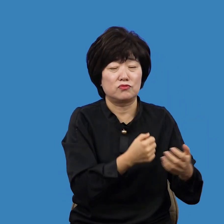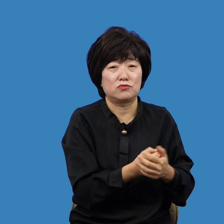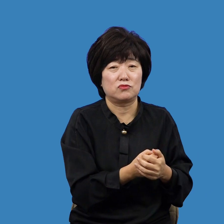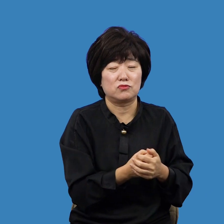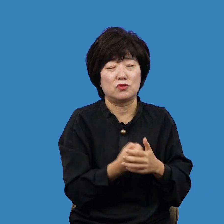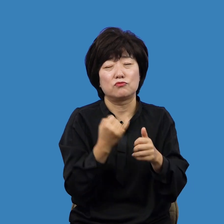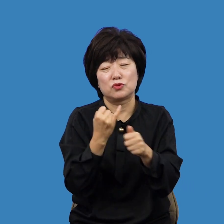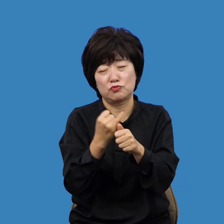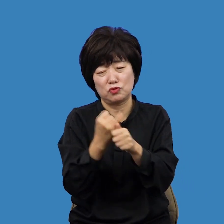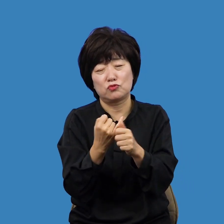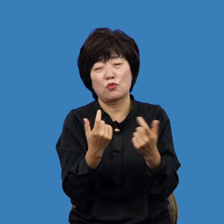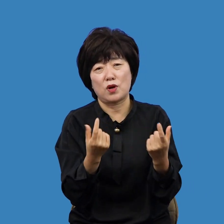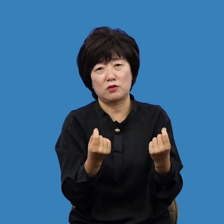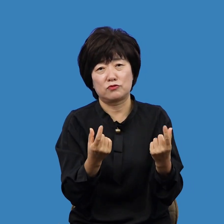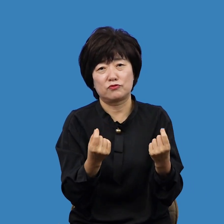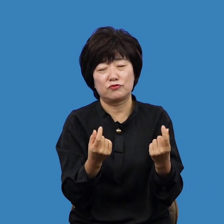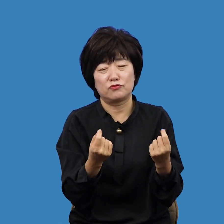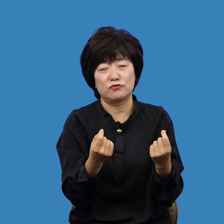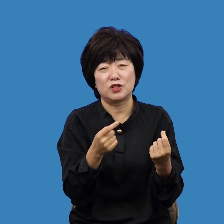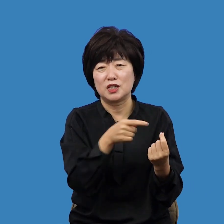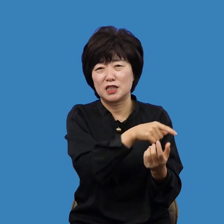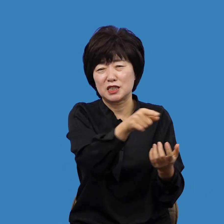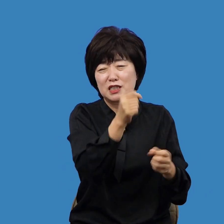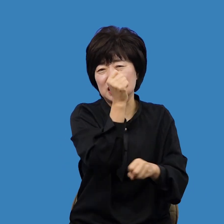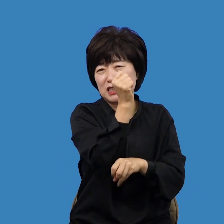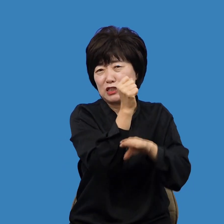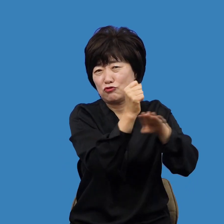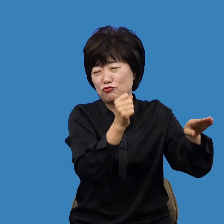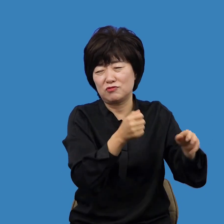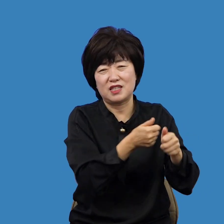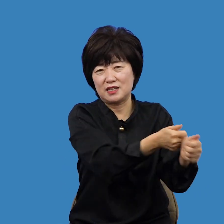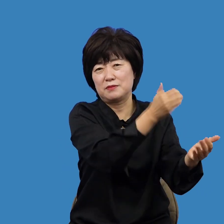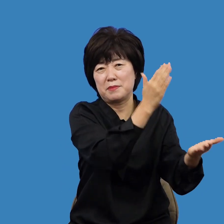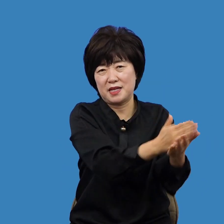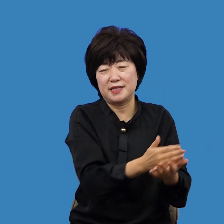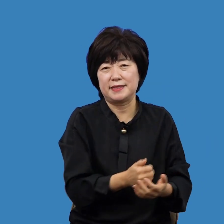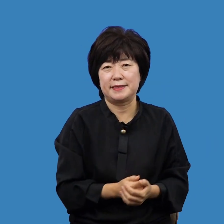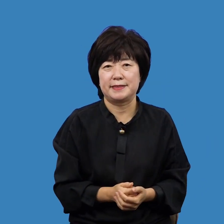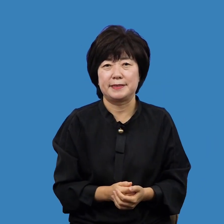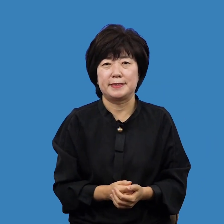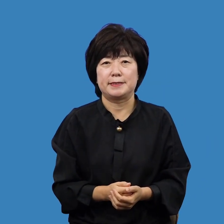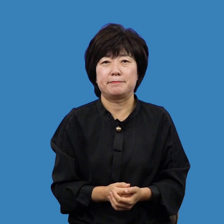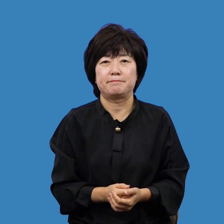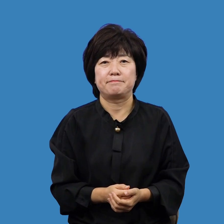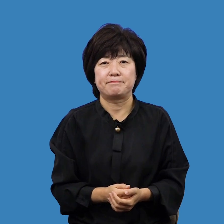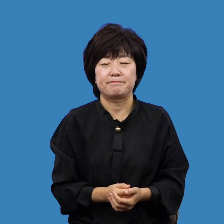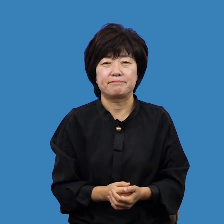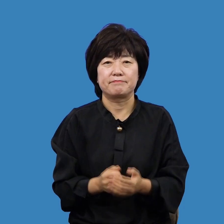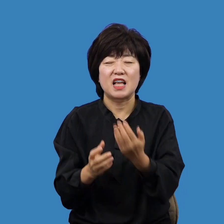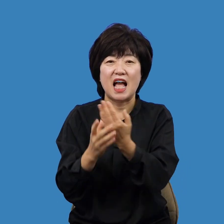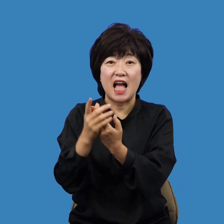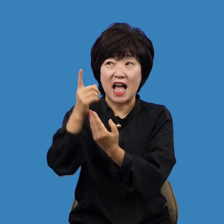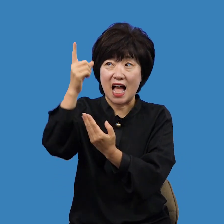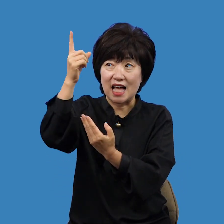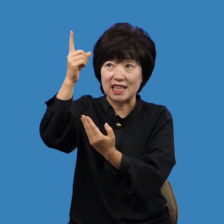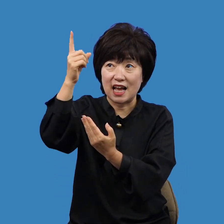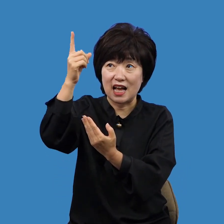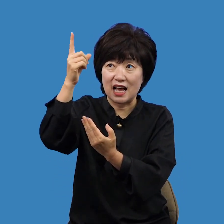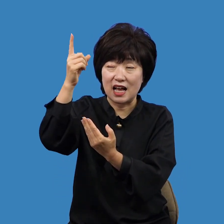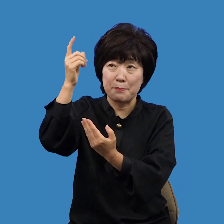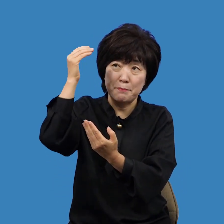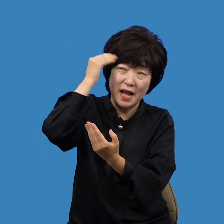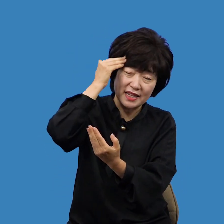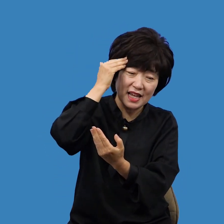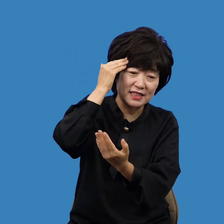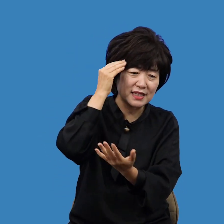부부도 마찬가지고 그 기준으로 살아가지 마십시오. 아멘. 하나 되지 못하게 하는 것이 무엇인지를